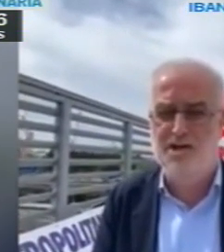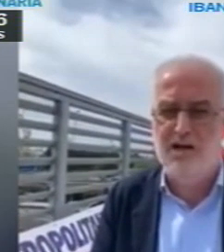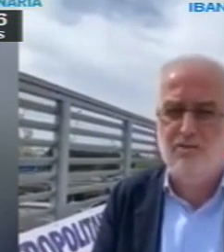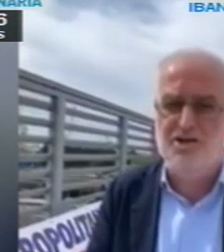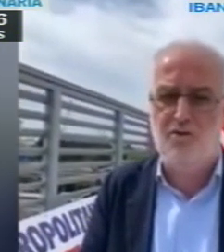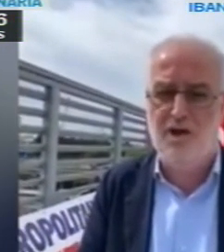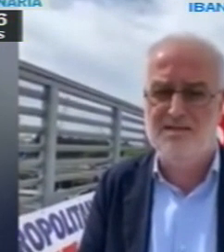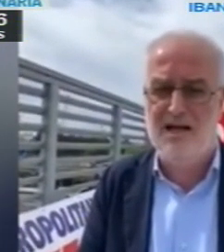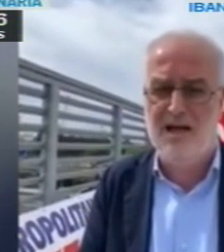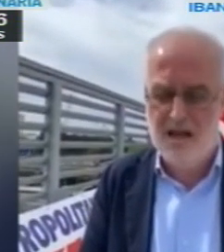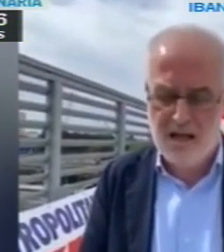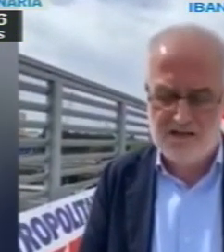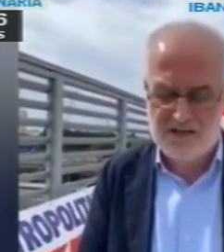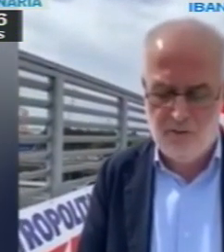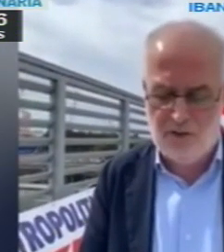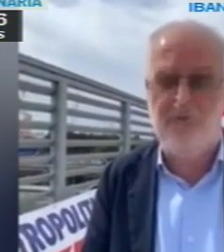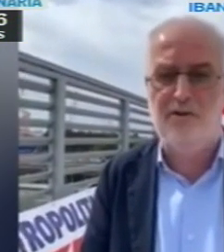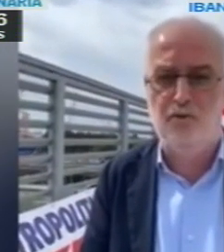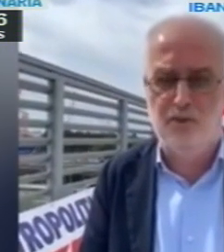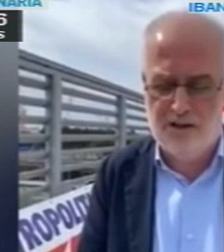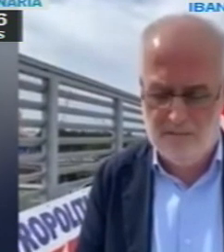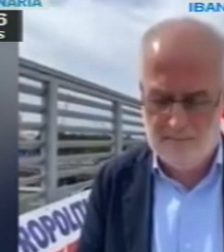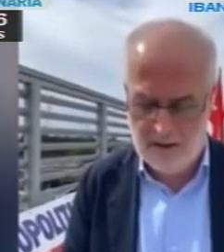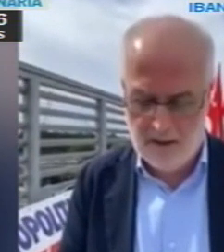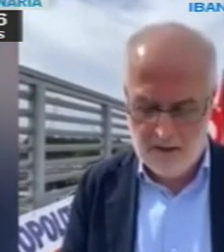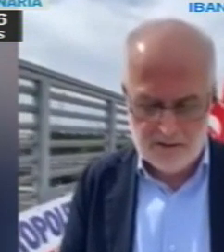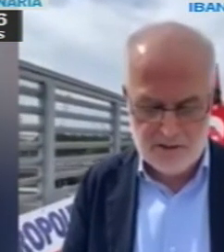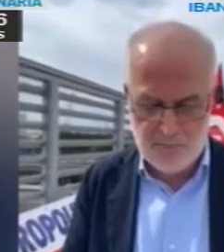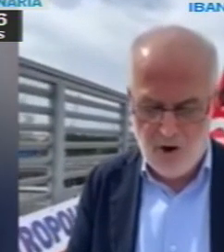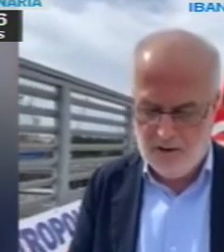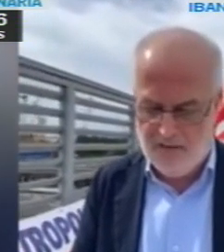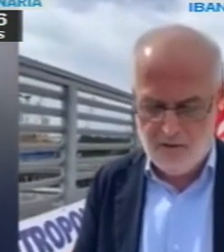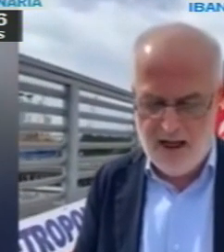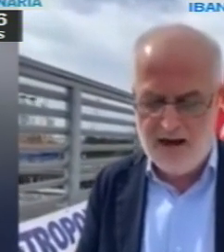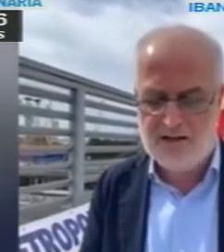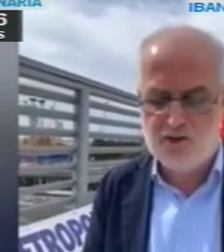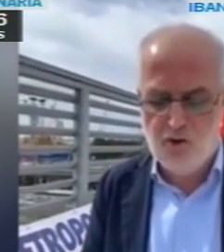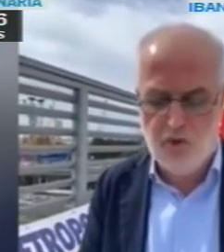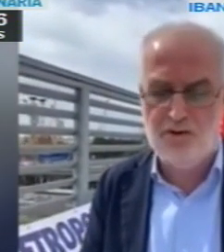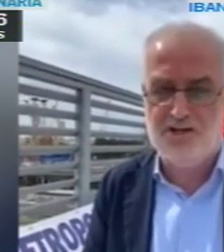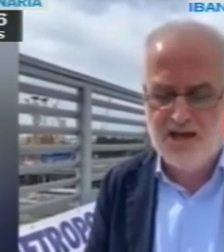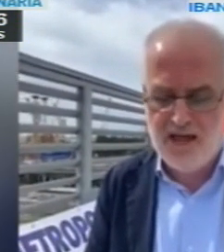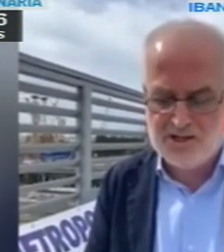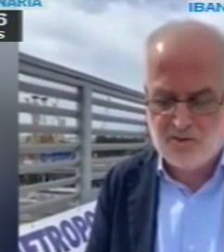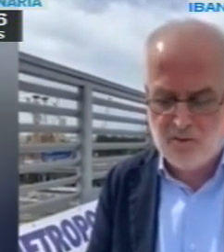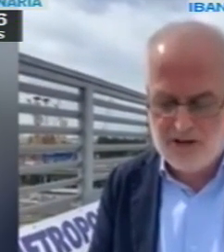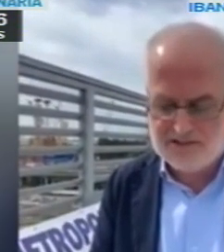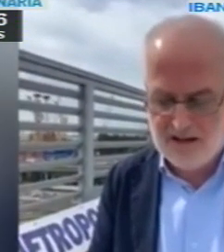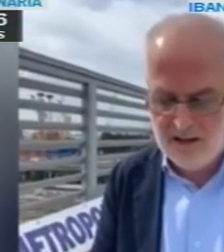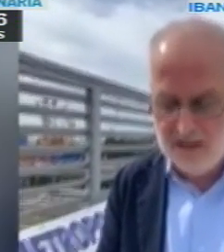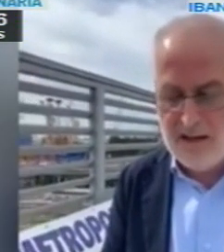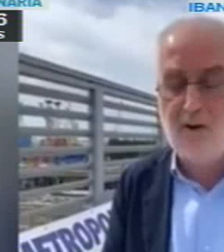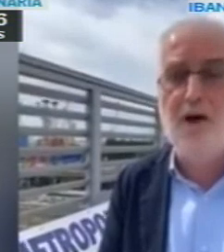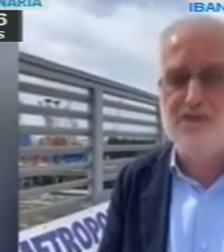i vocaboli di riferimento siano sicurezza e salute per tutti. Si può lavorare solo se si è in